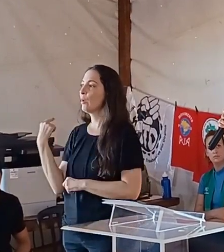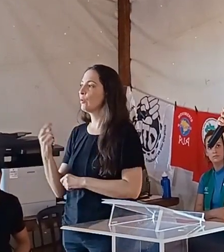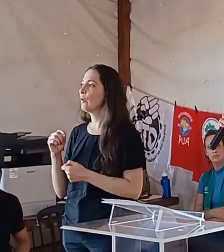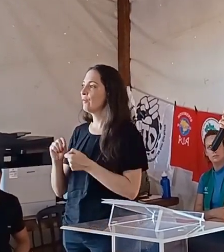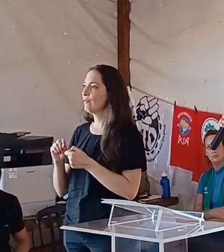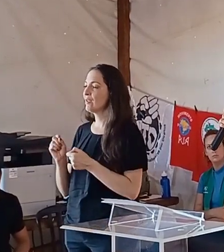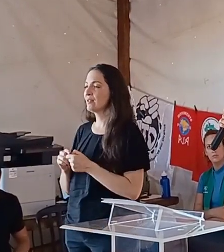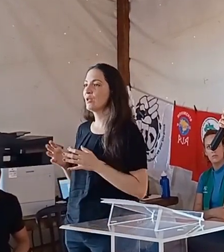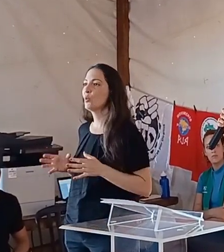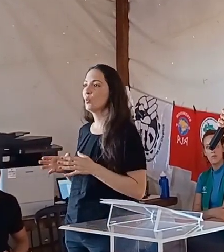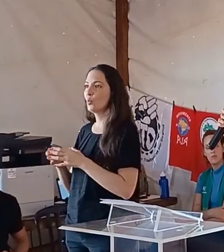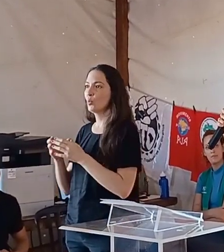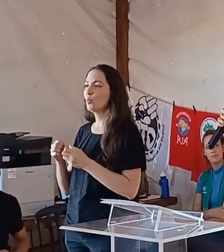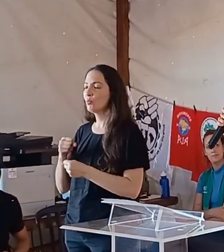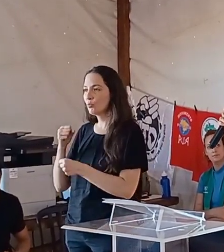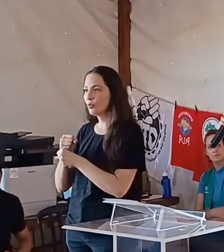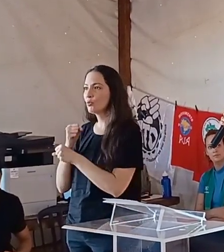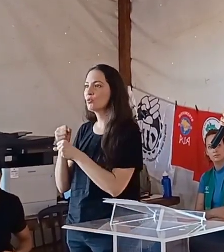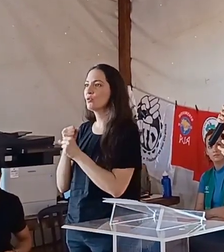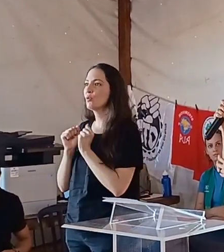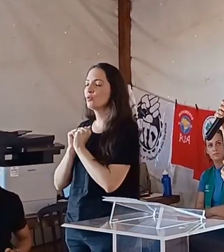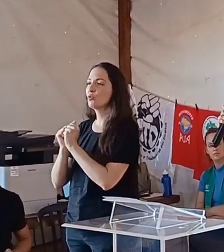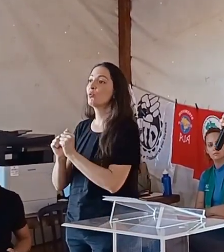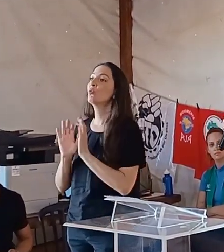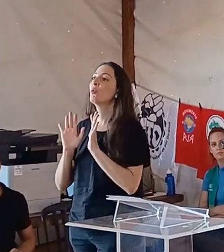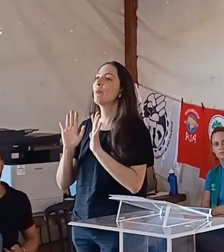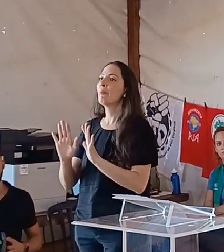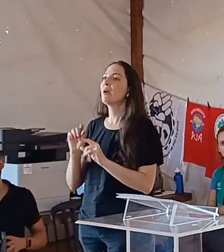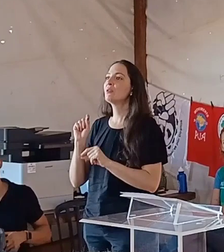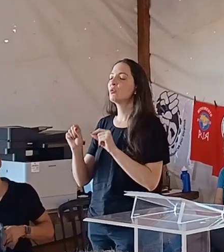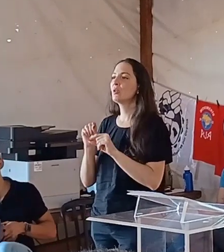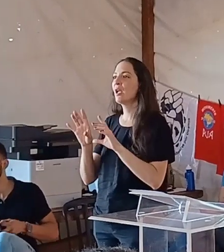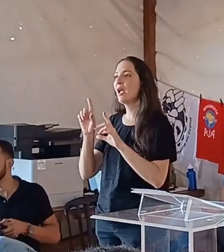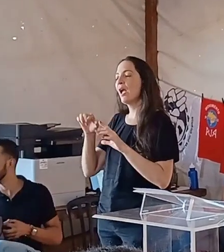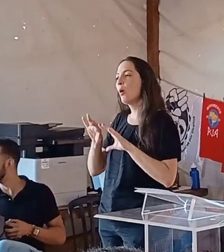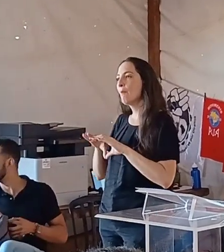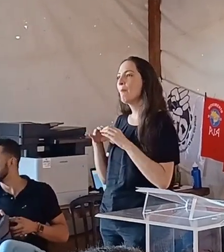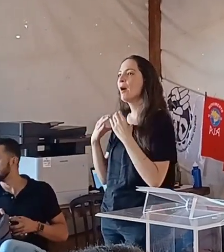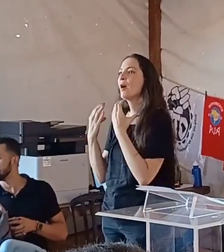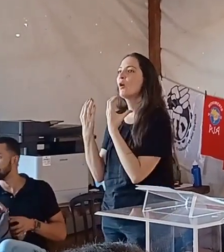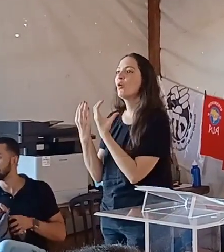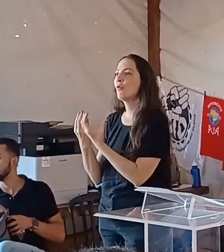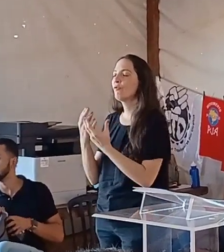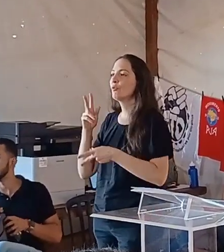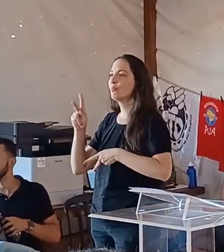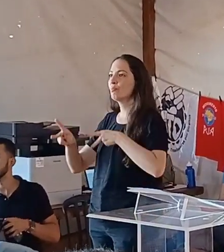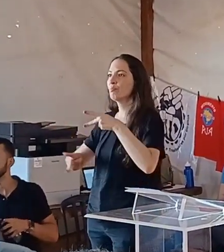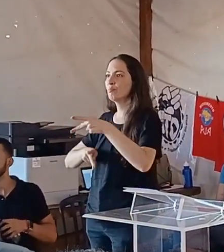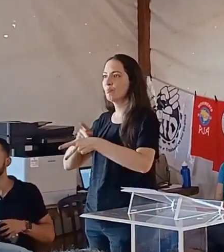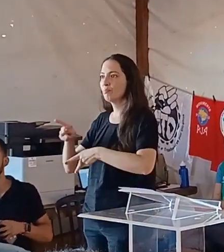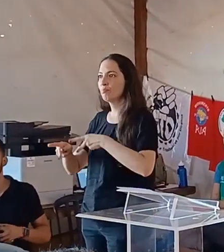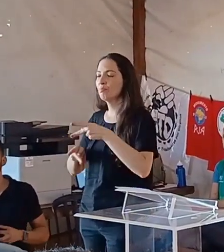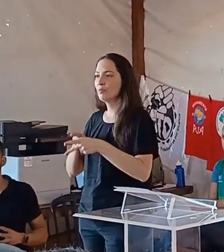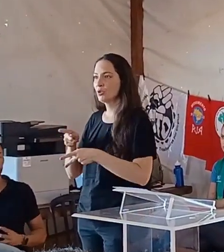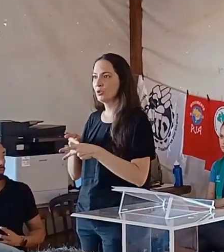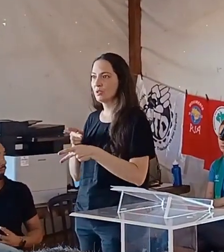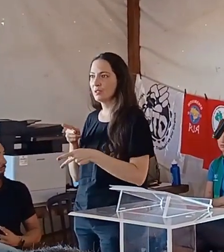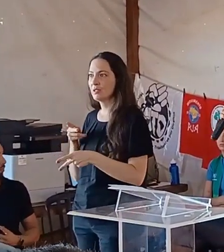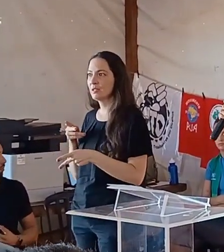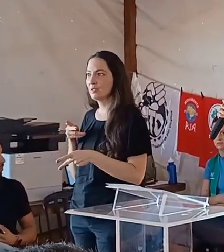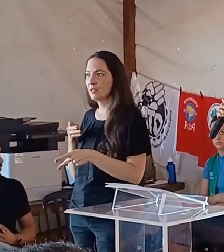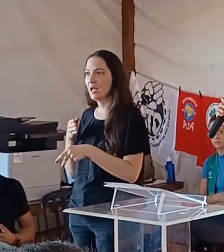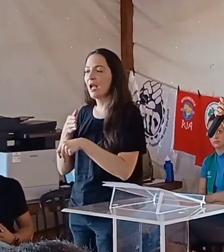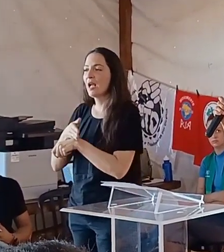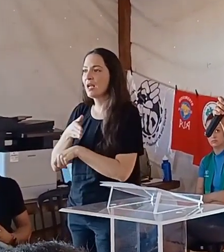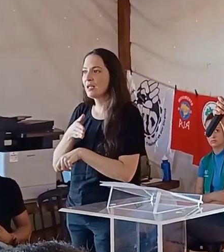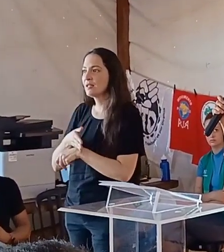coletivamente é termos aí uma conferência popular de acesso à justiça nos territórios com